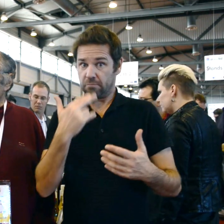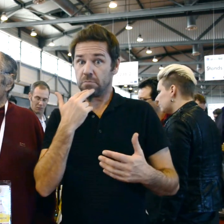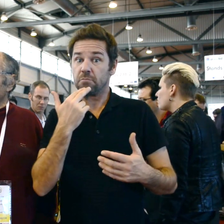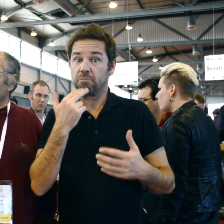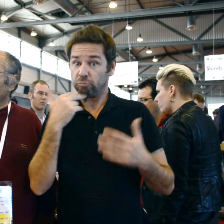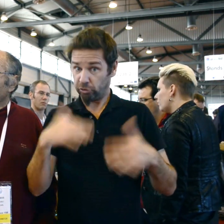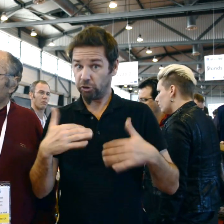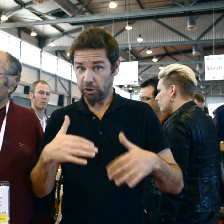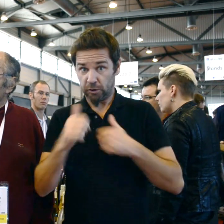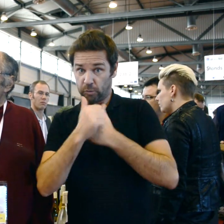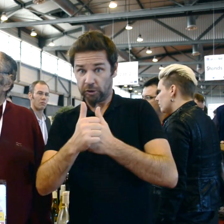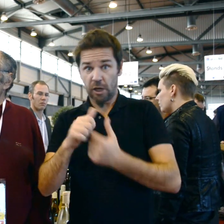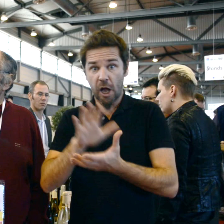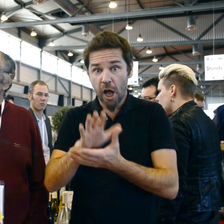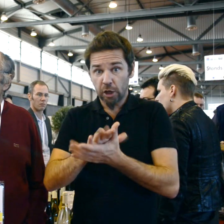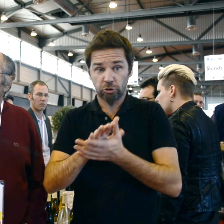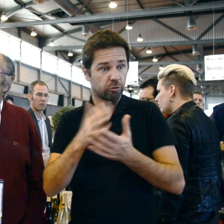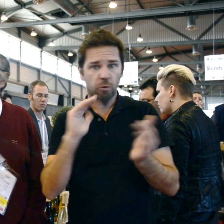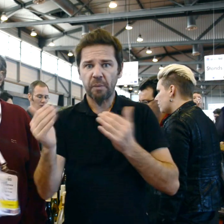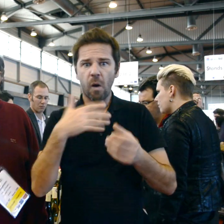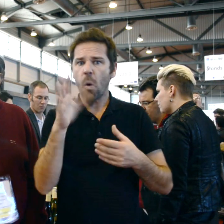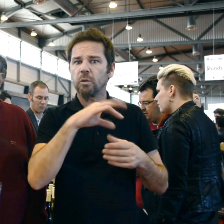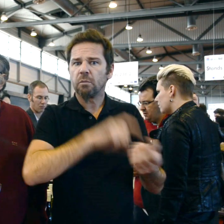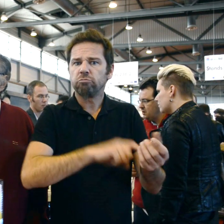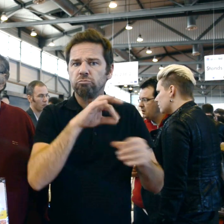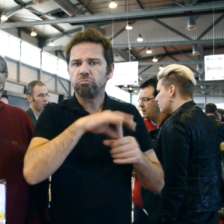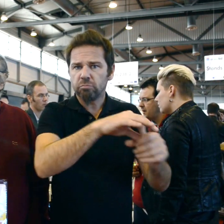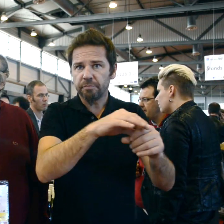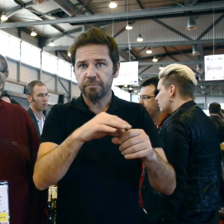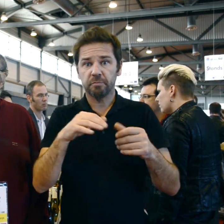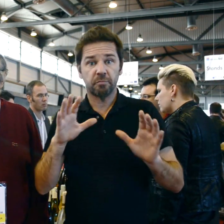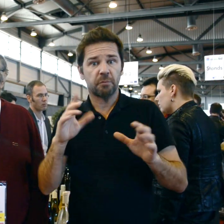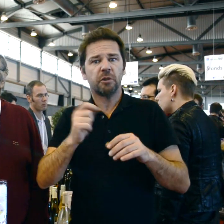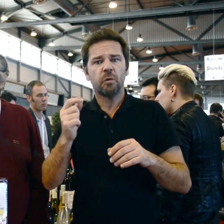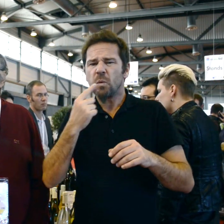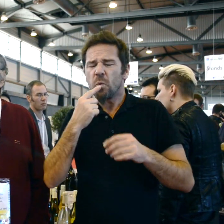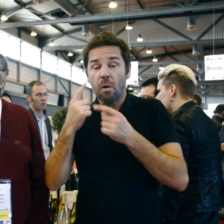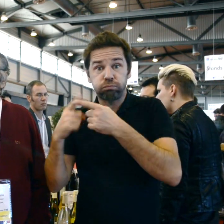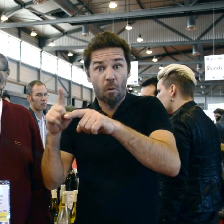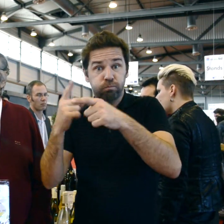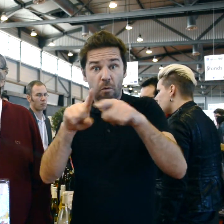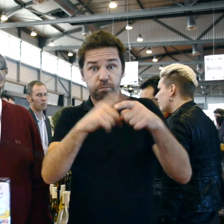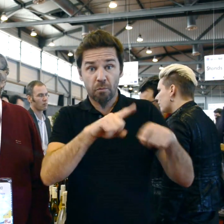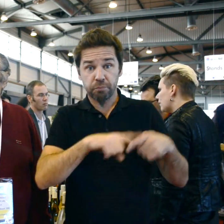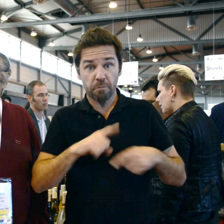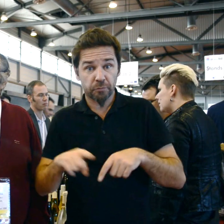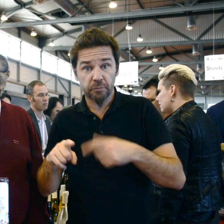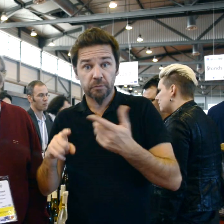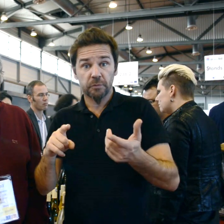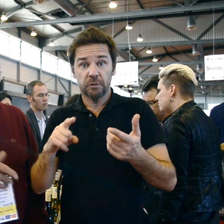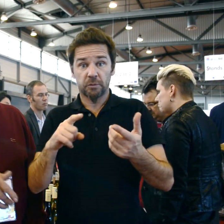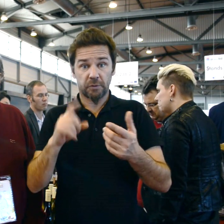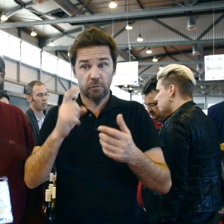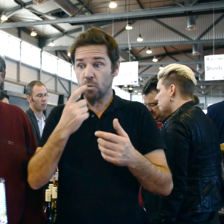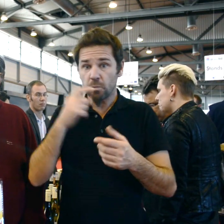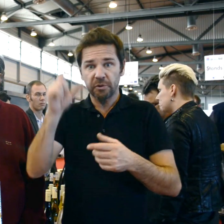qu'on peut obtenir avec des cépages classiques, même si les goûts sont fondamentalement différents et vont dérouter un amateur